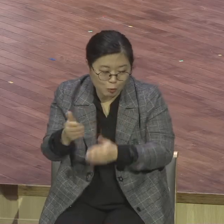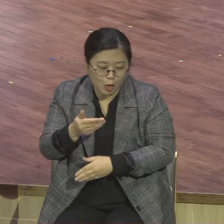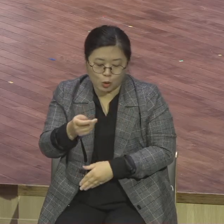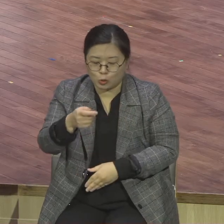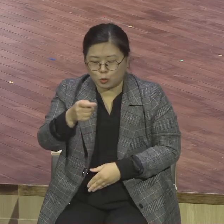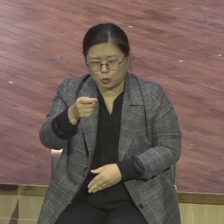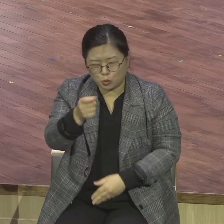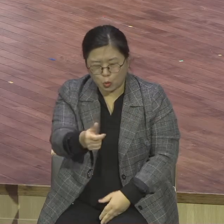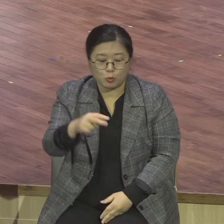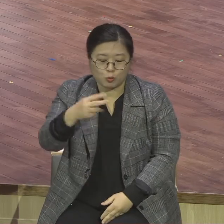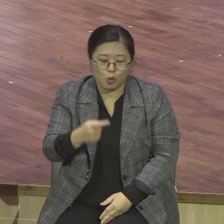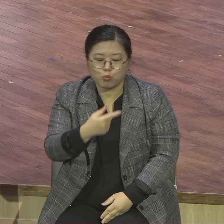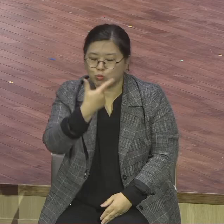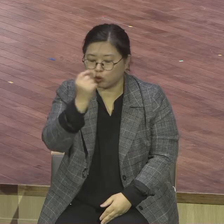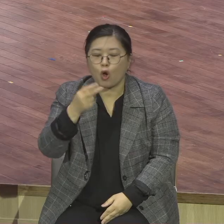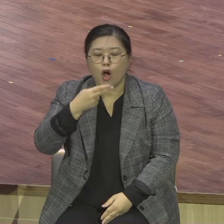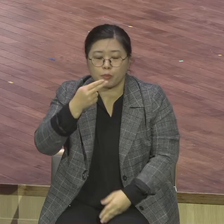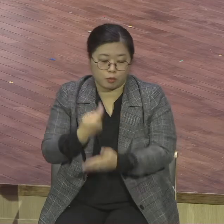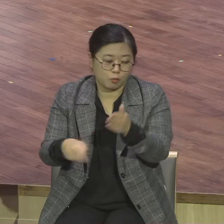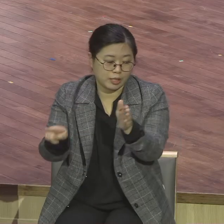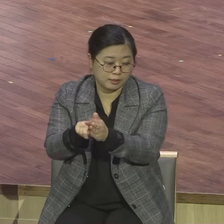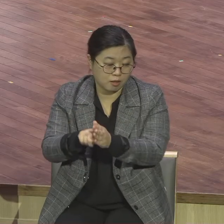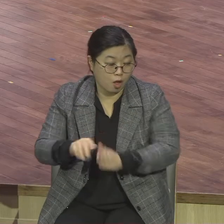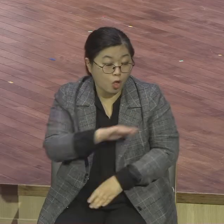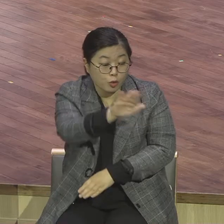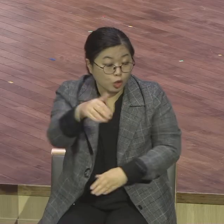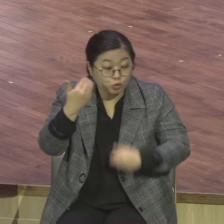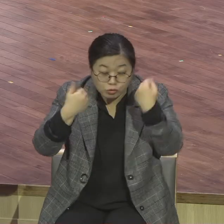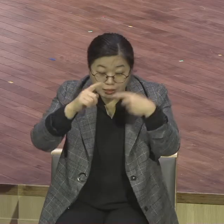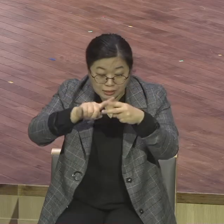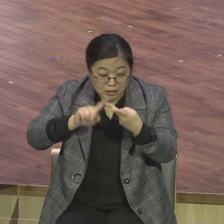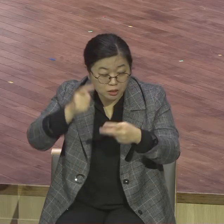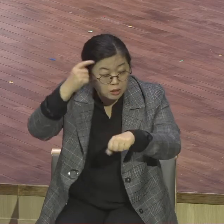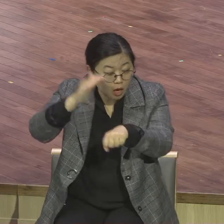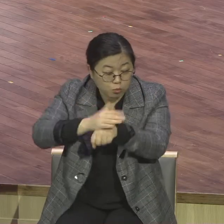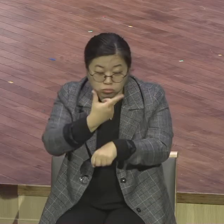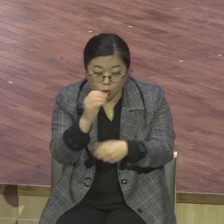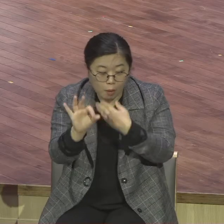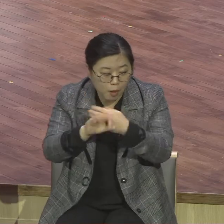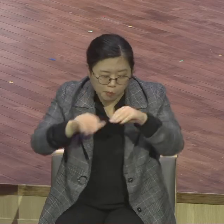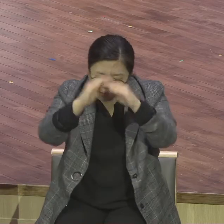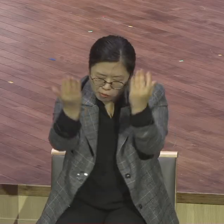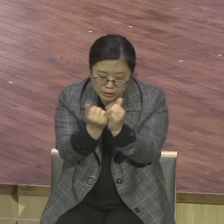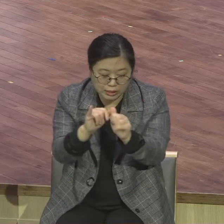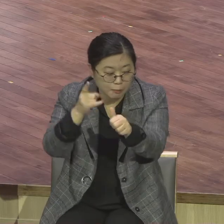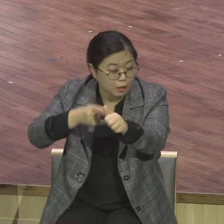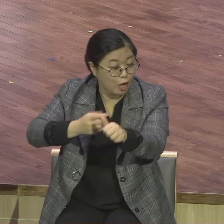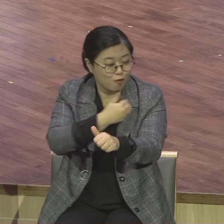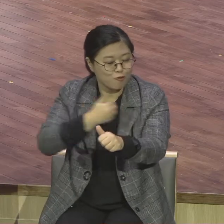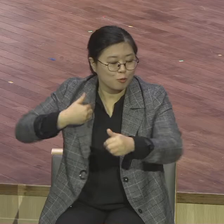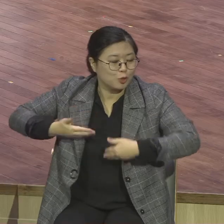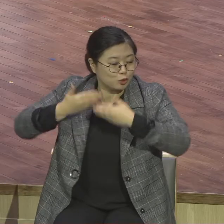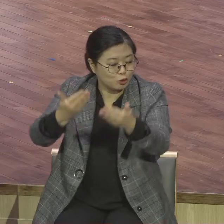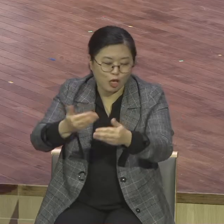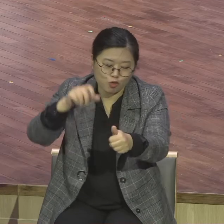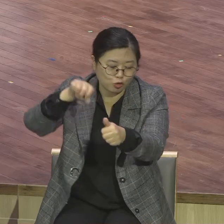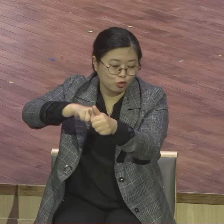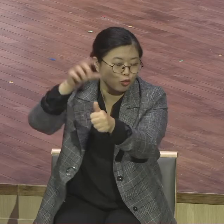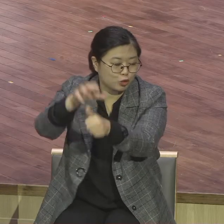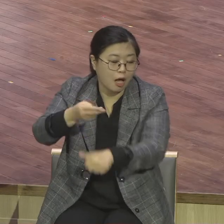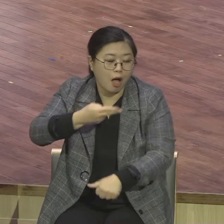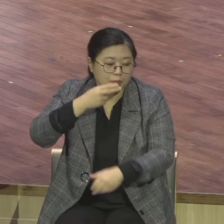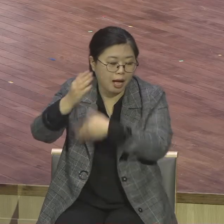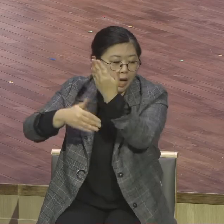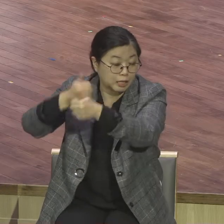하려 함이라. 너희 중에 누구든지 지혜가 부족하거든 모든 사람에게 후히 주시고 꾸짖지 아니하시는 하나님께